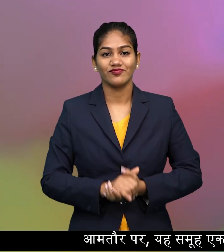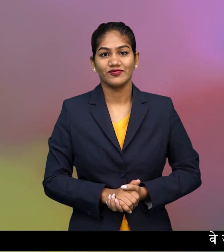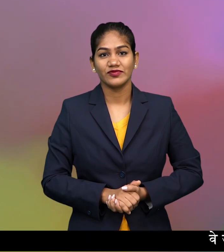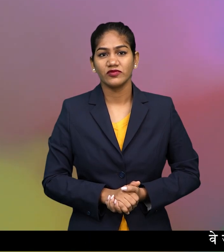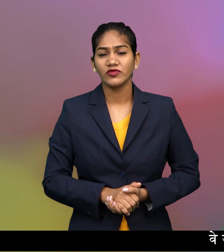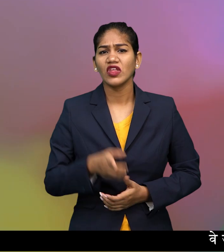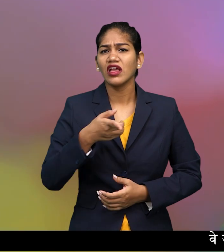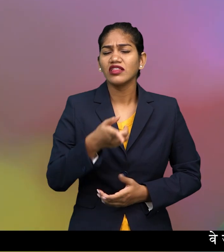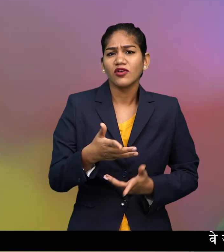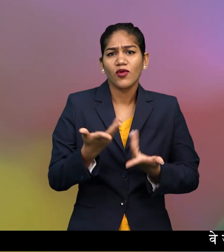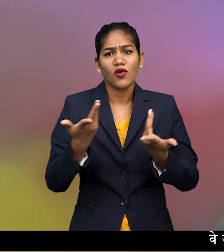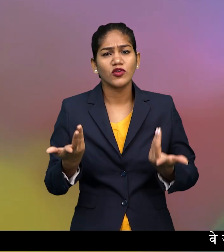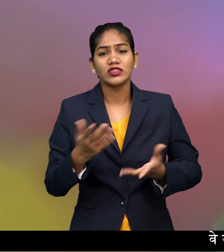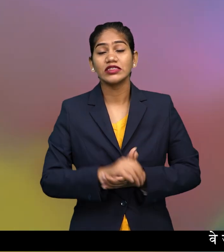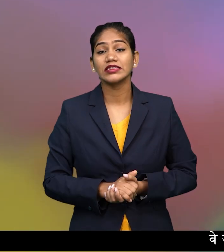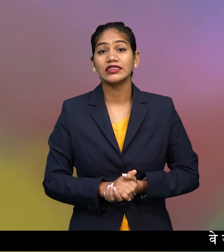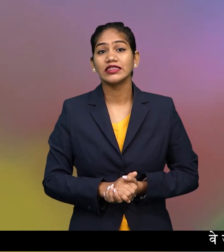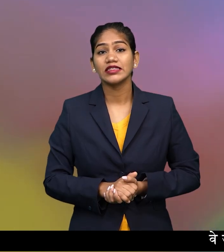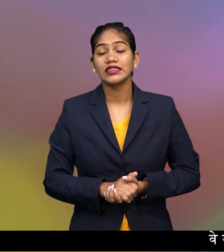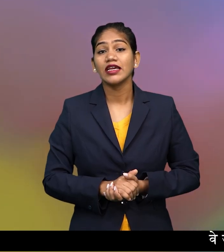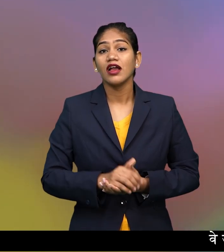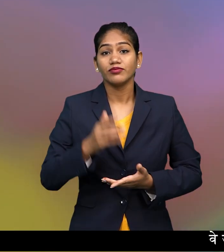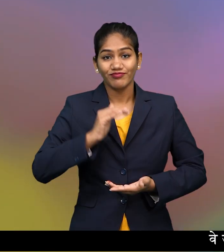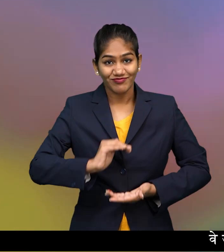वे जैविक रूप से प्रजनन भी कर रहे हैं।